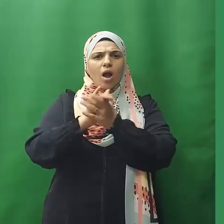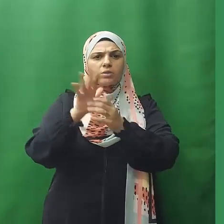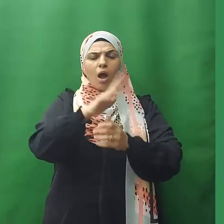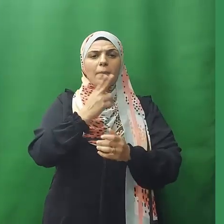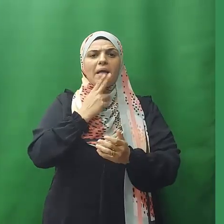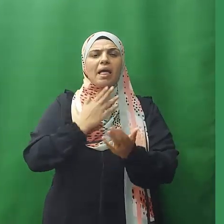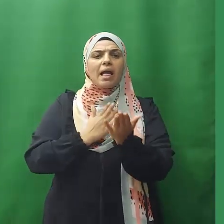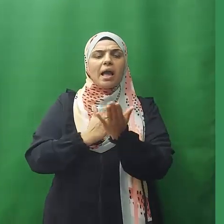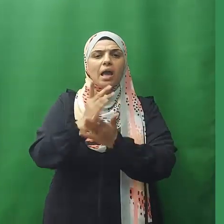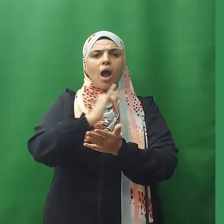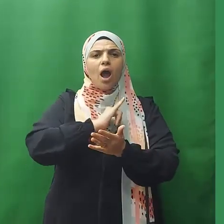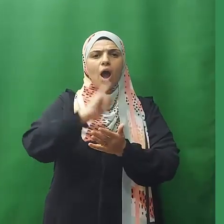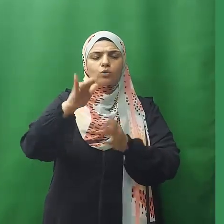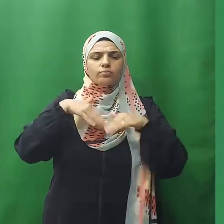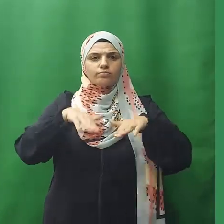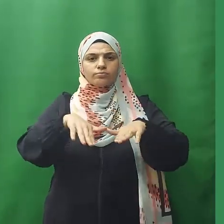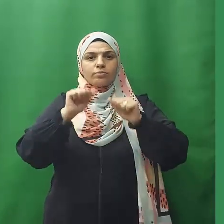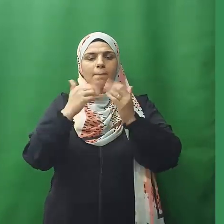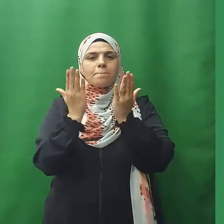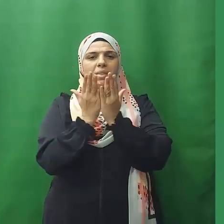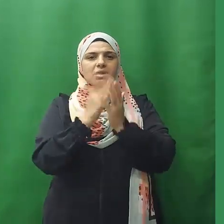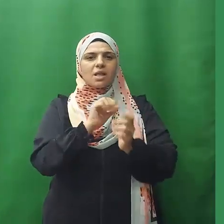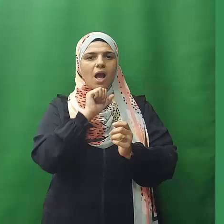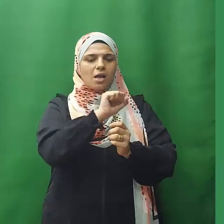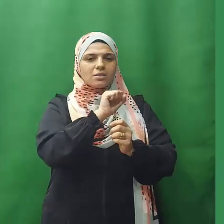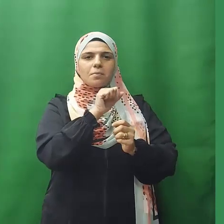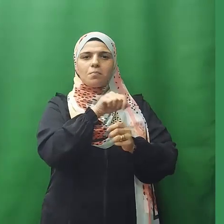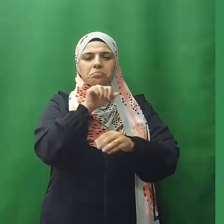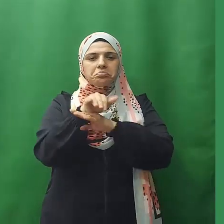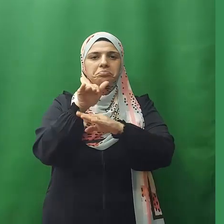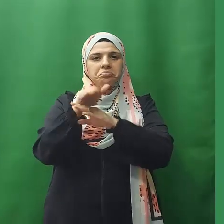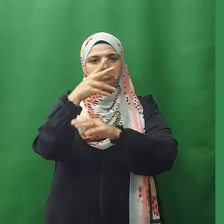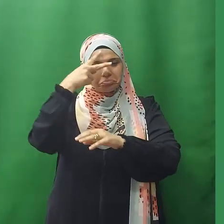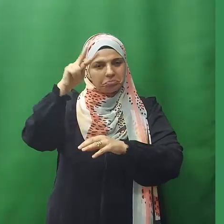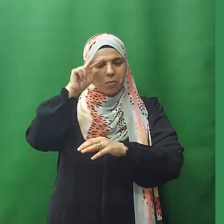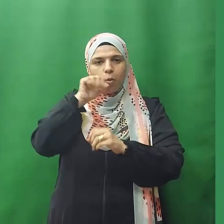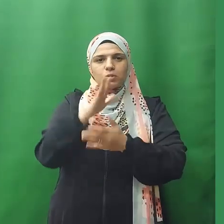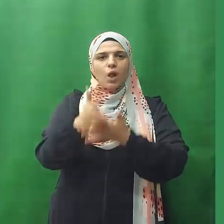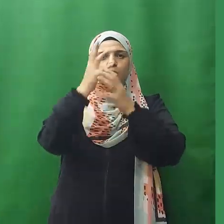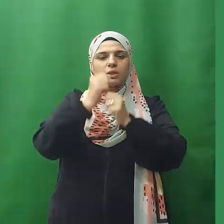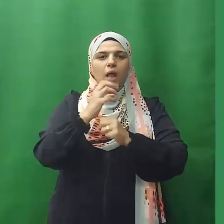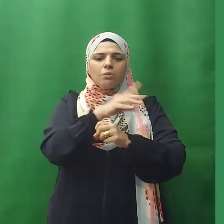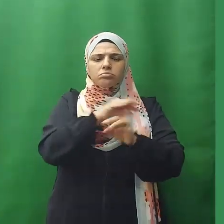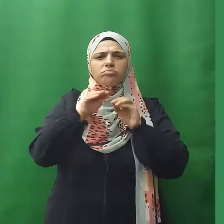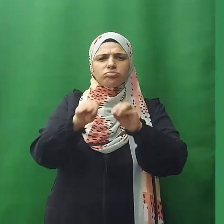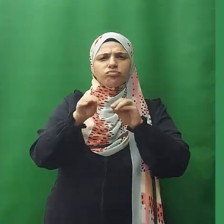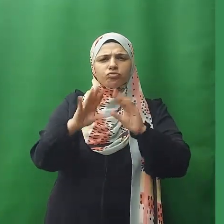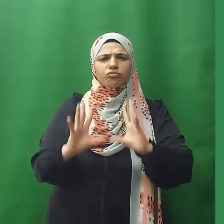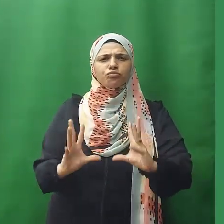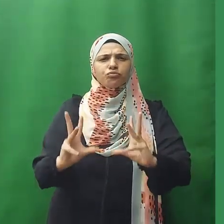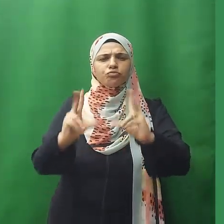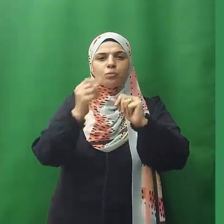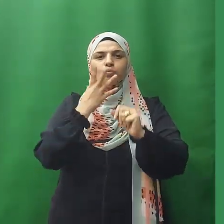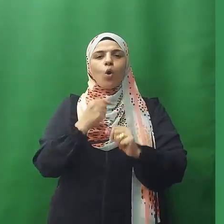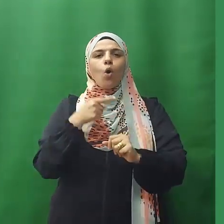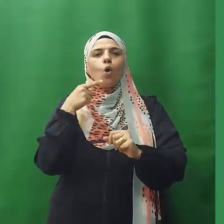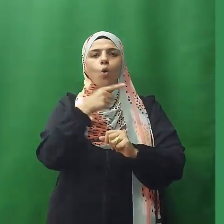تخرجوا من مدرسته صلى الله عليه وسلم وتربوا على يديه ونهلوا ممنعه الصافي الذي